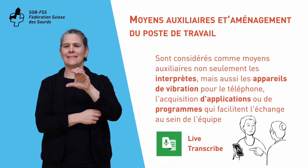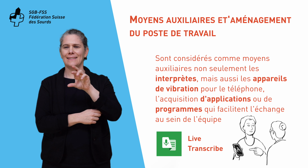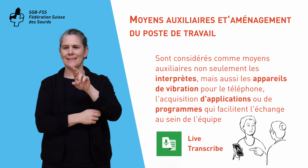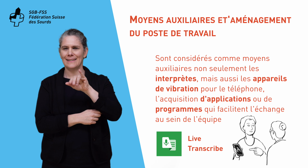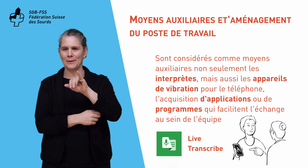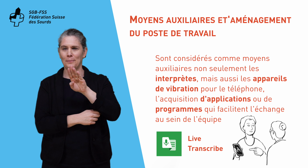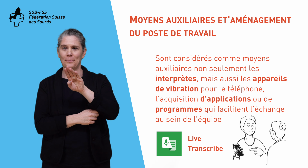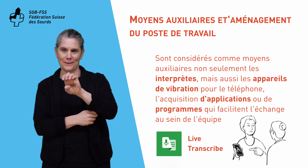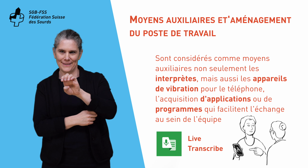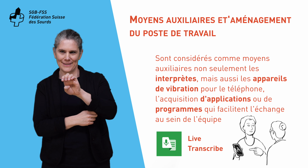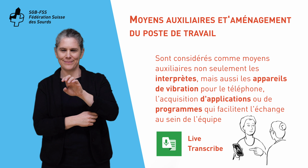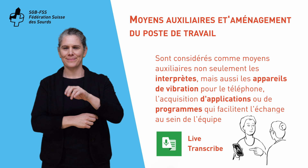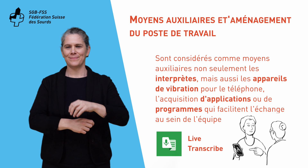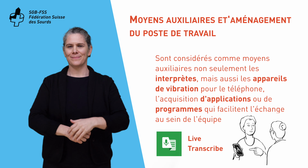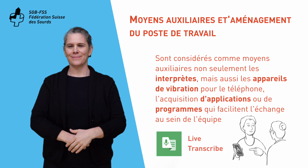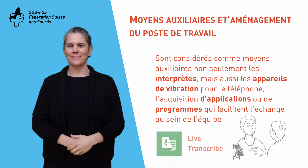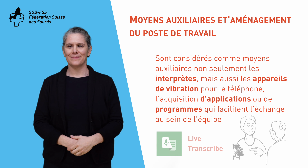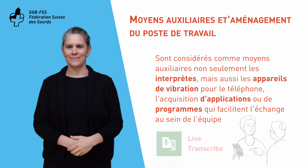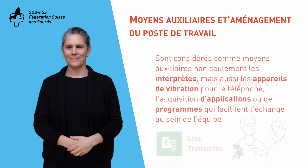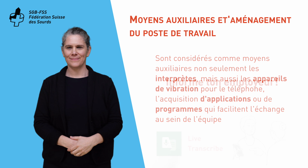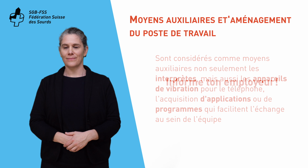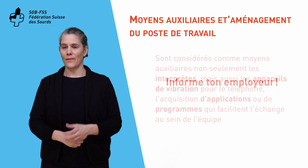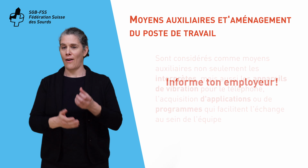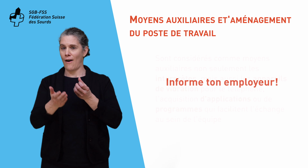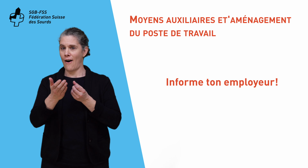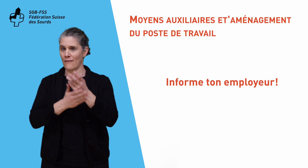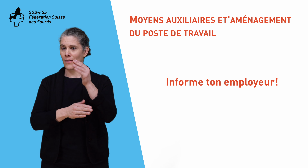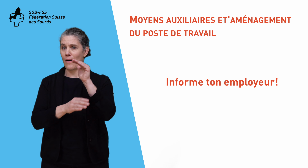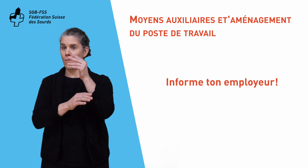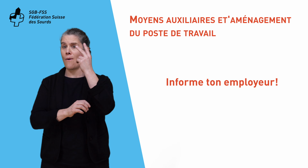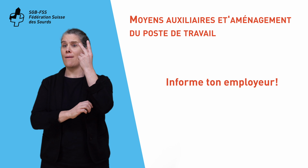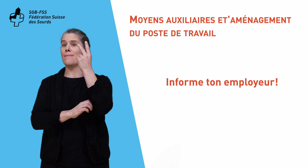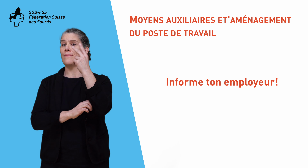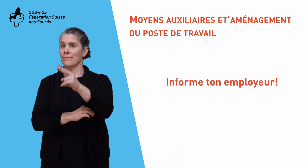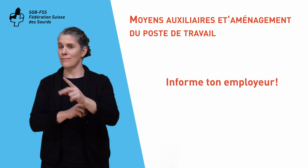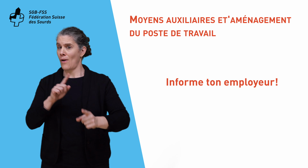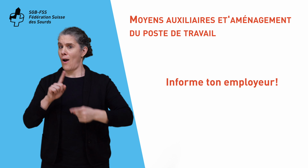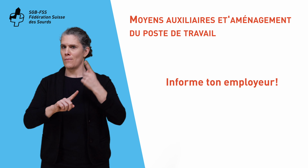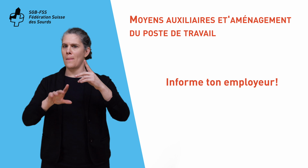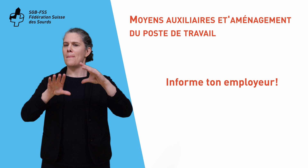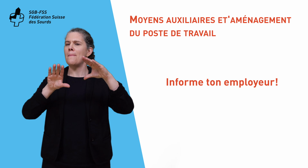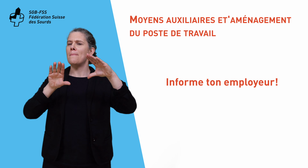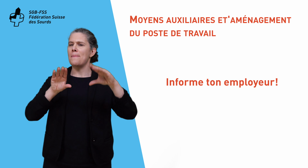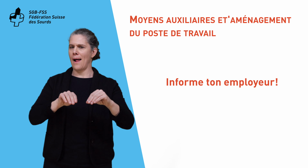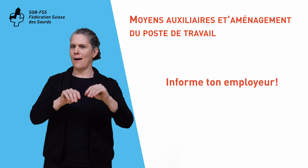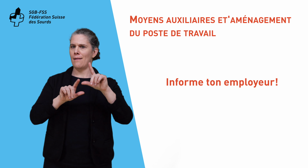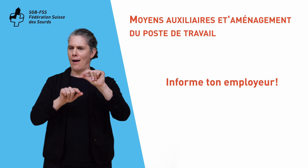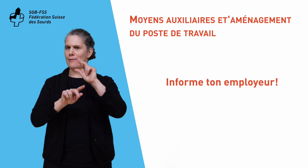Transcribe. Informe ton employeur qu'il est important pour toi d'avoir